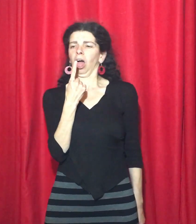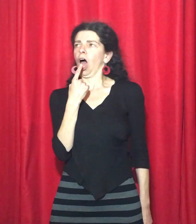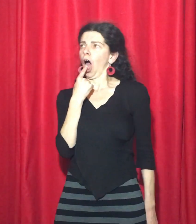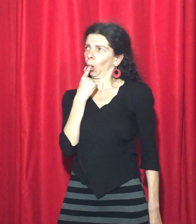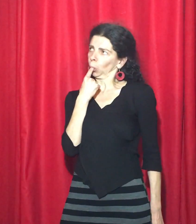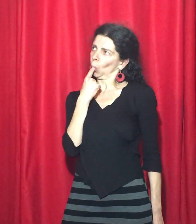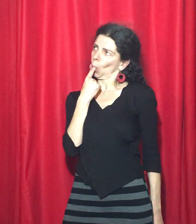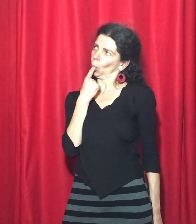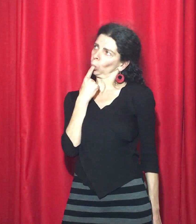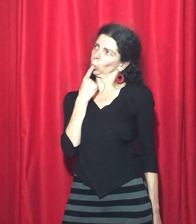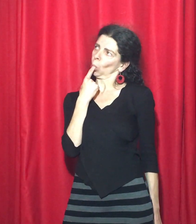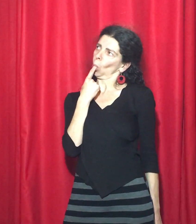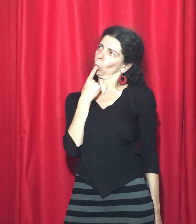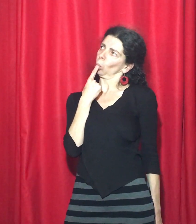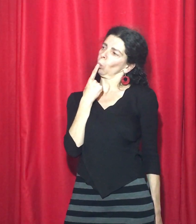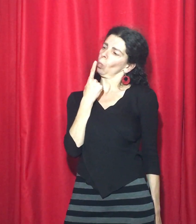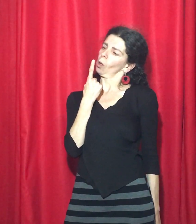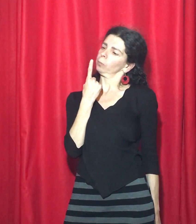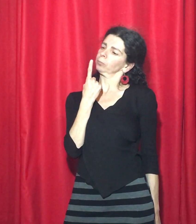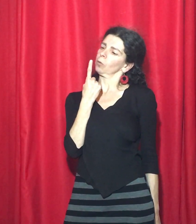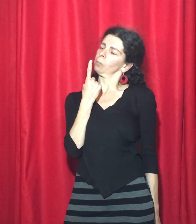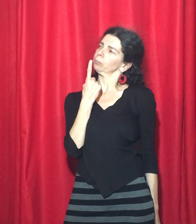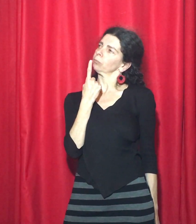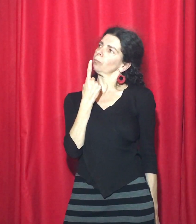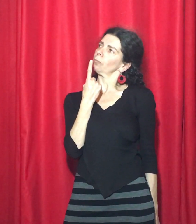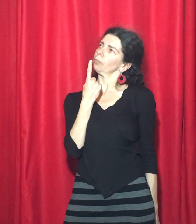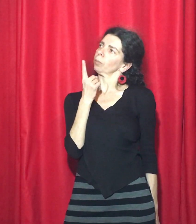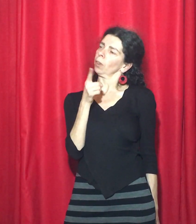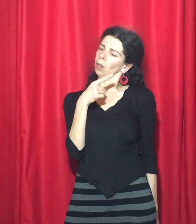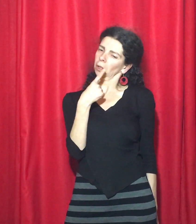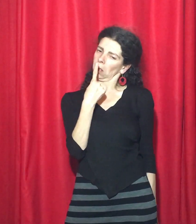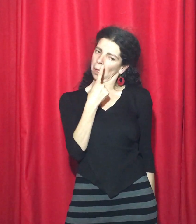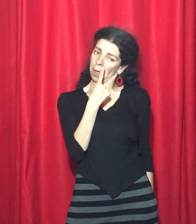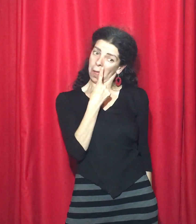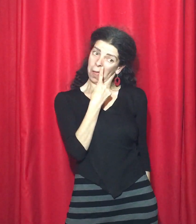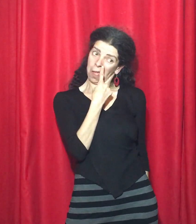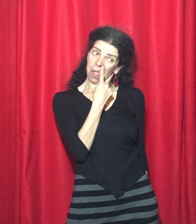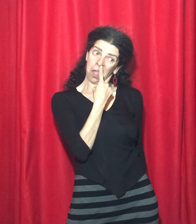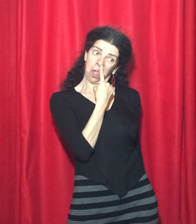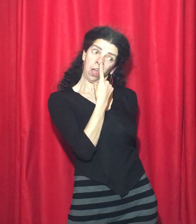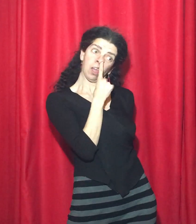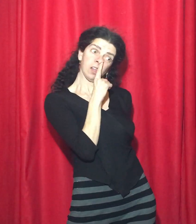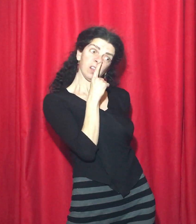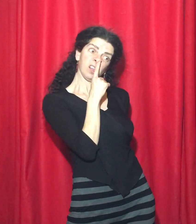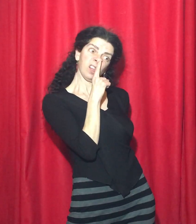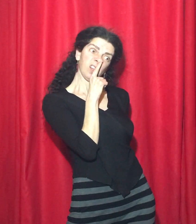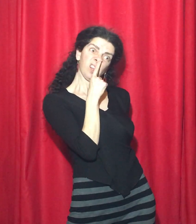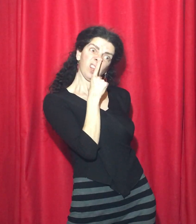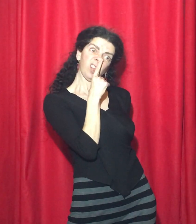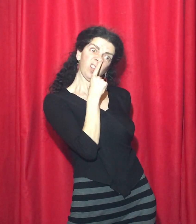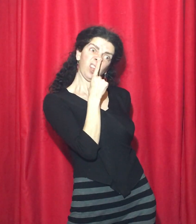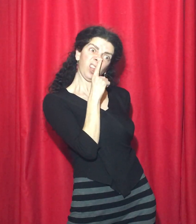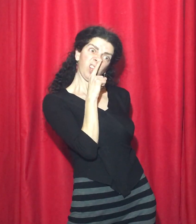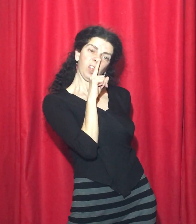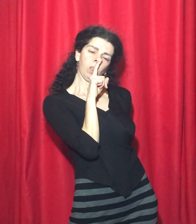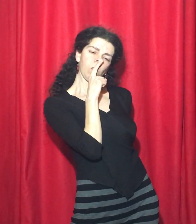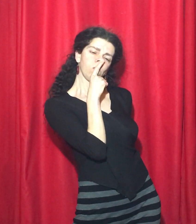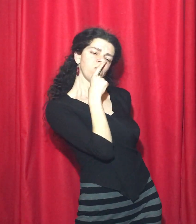Alors, Jules mit le doigt dans son autre narine, en retira une crotte de